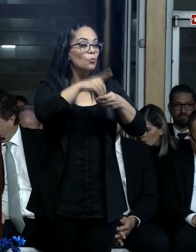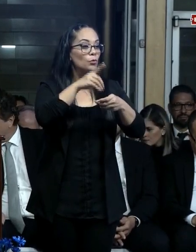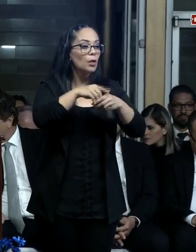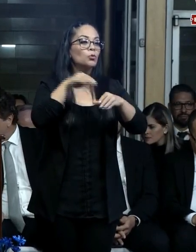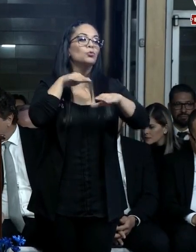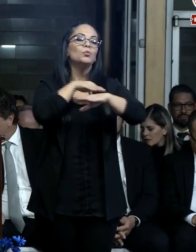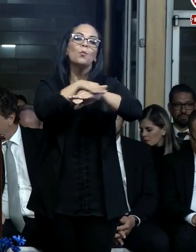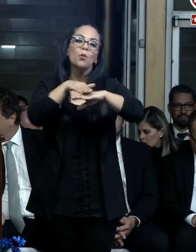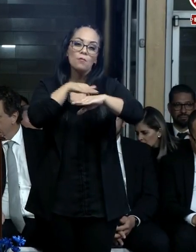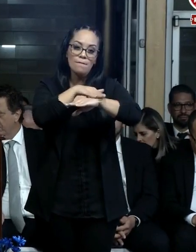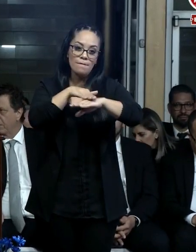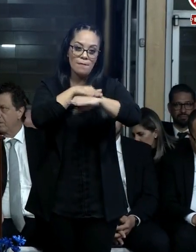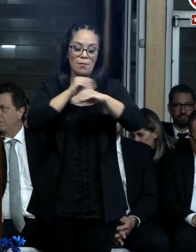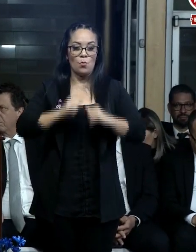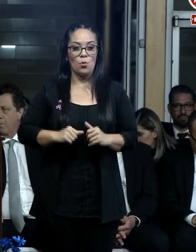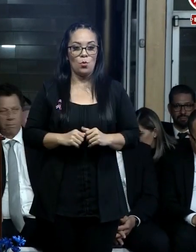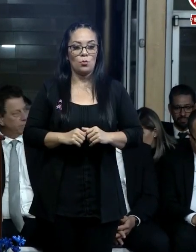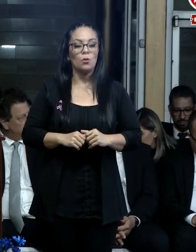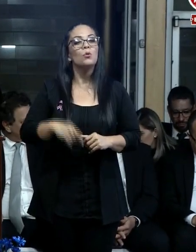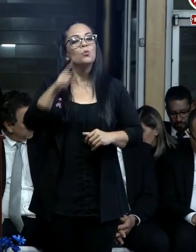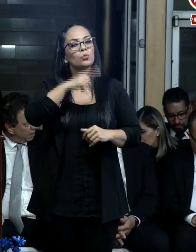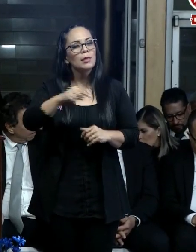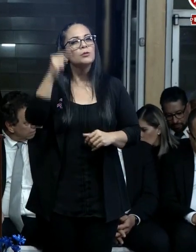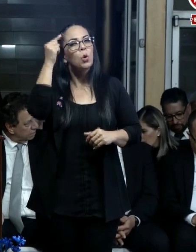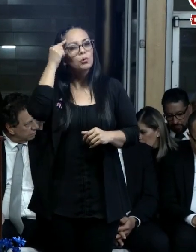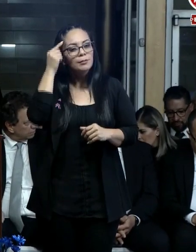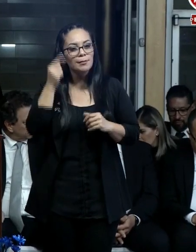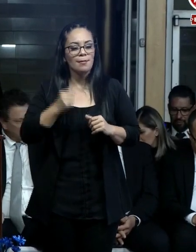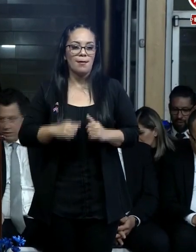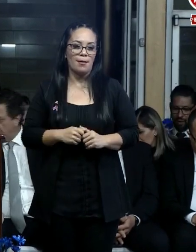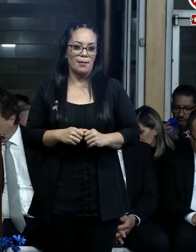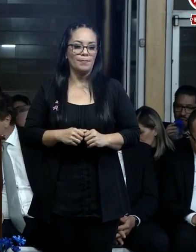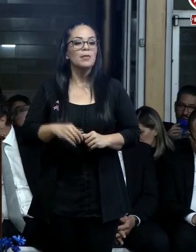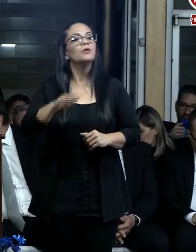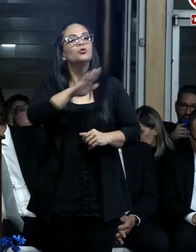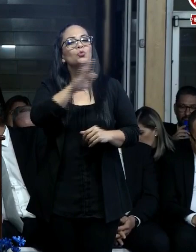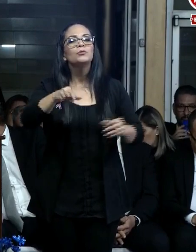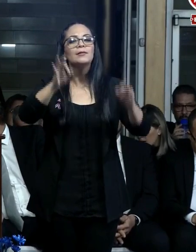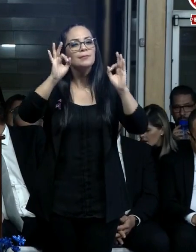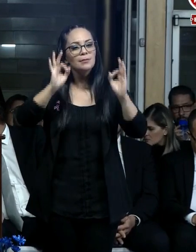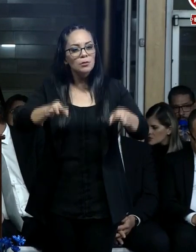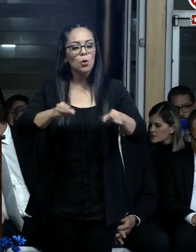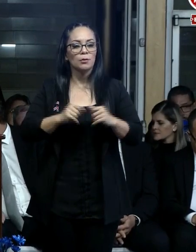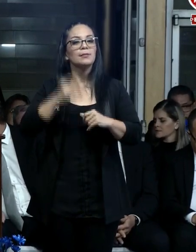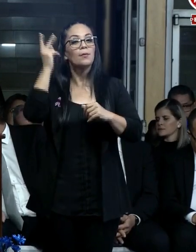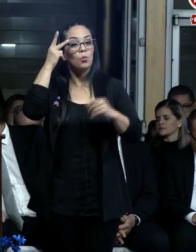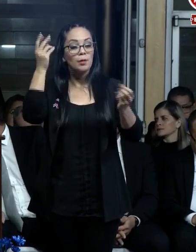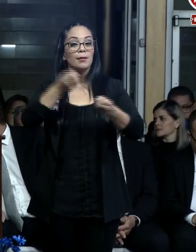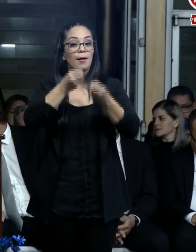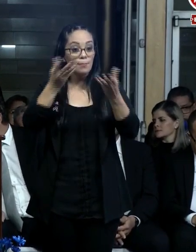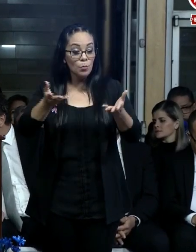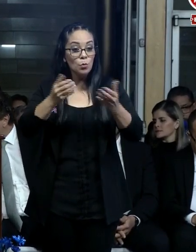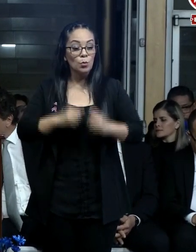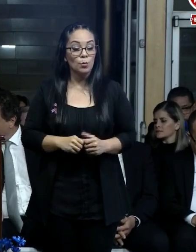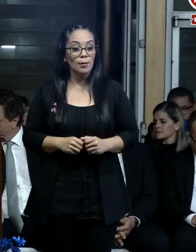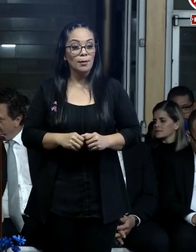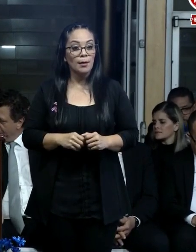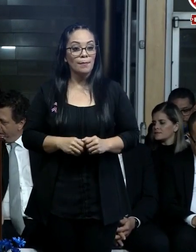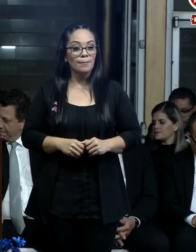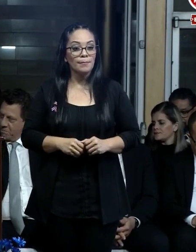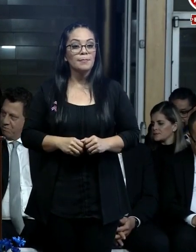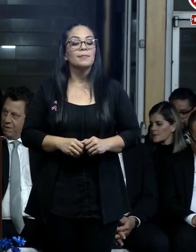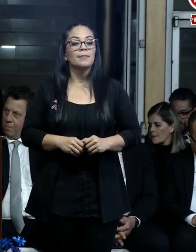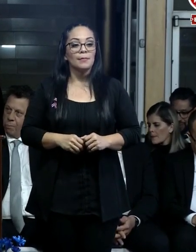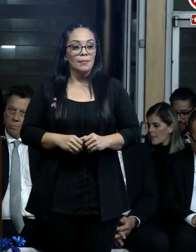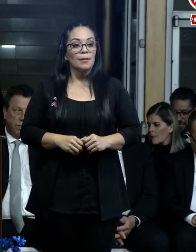por favor consideren en sus decisiones de política pública, las